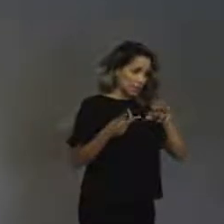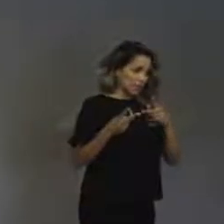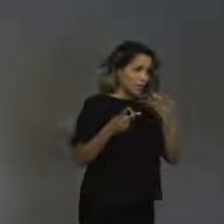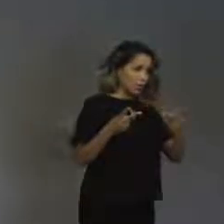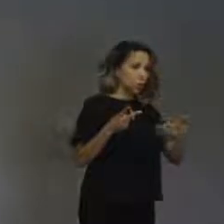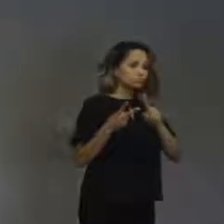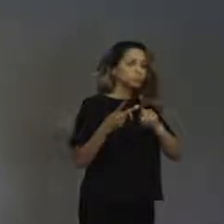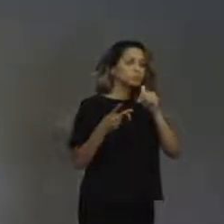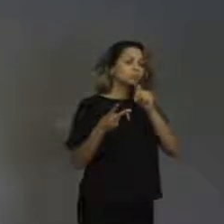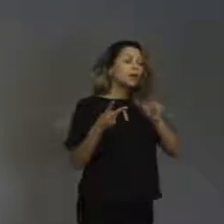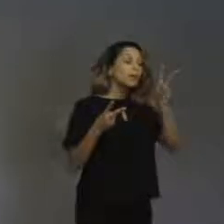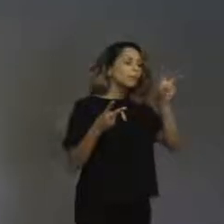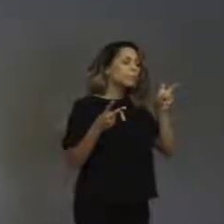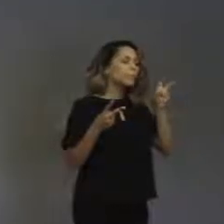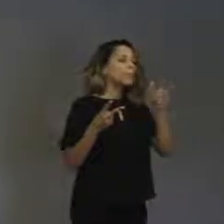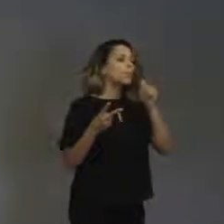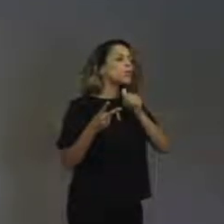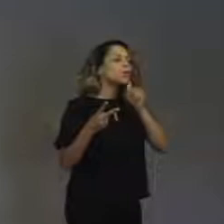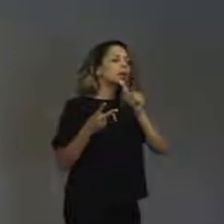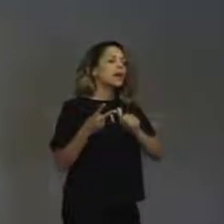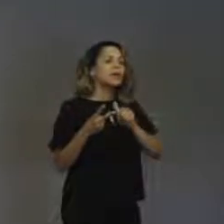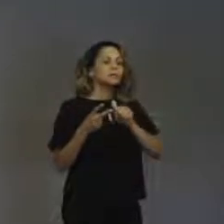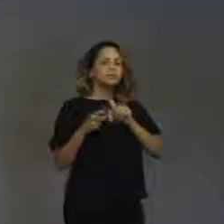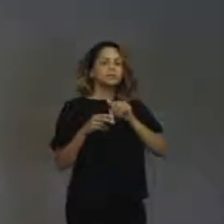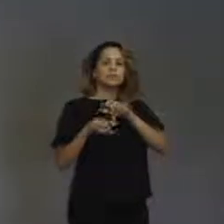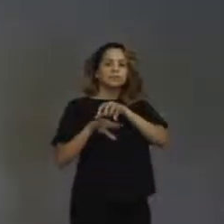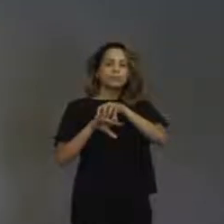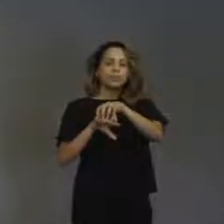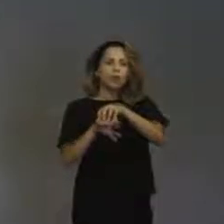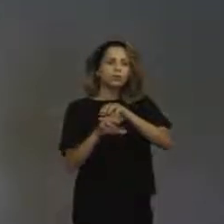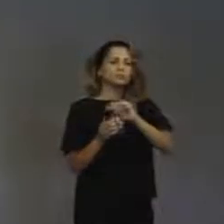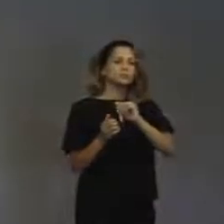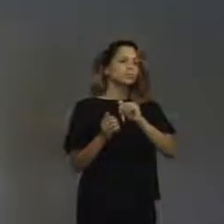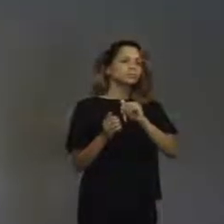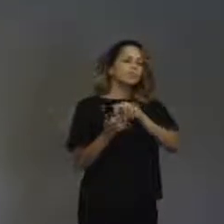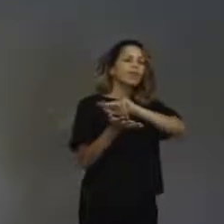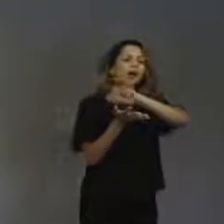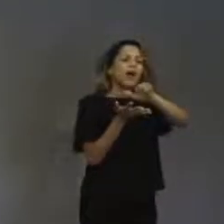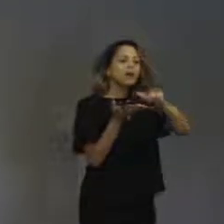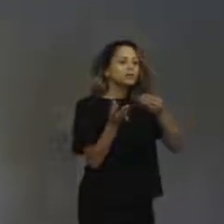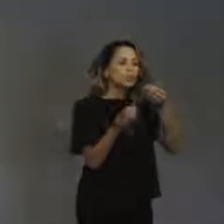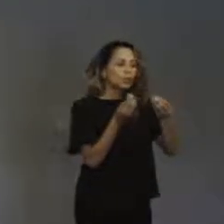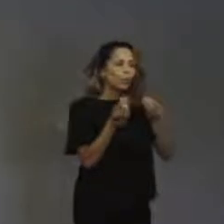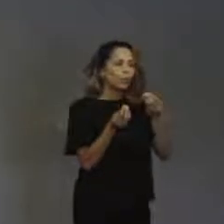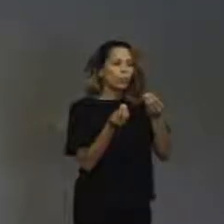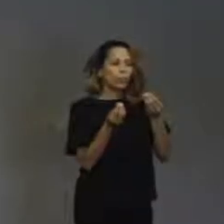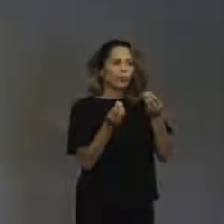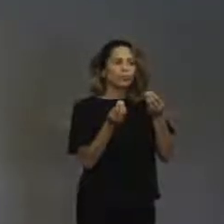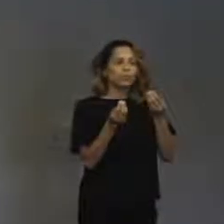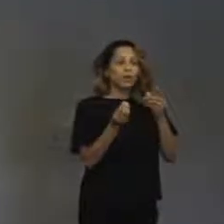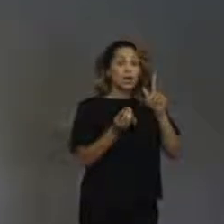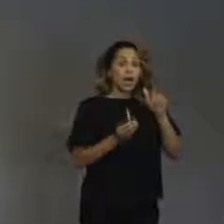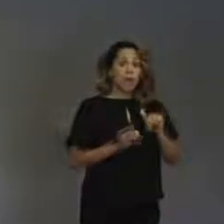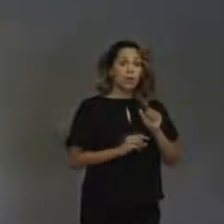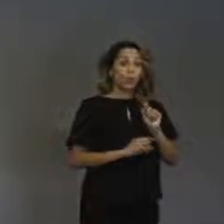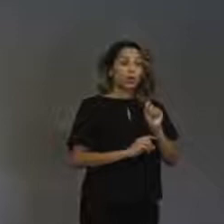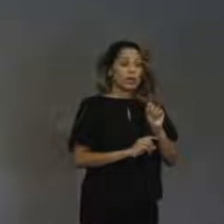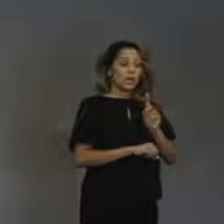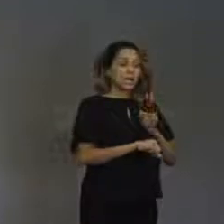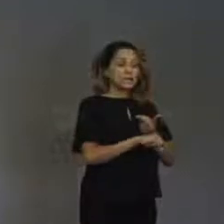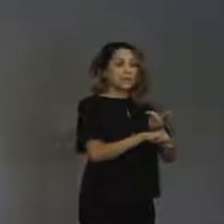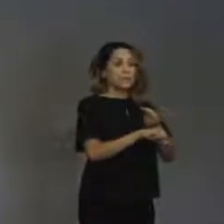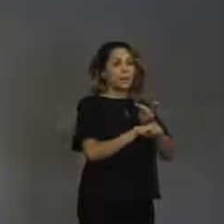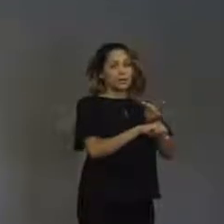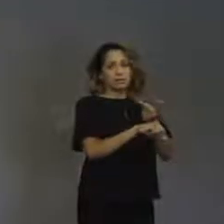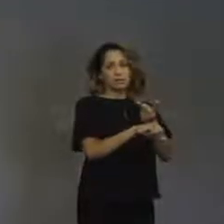e usando transportes diferenciados e tendo, isso é a demanda. Então, quando a gente tem um mapeamento das relações